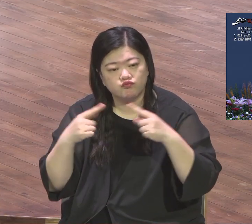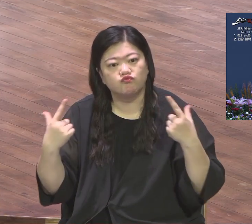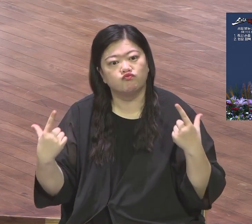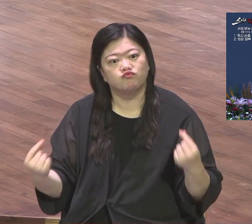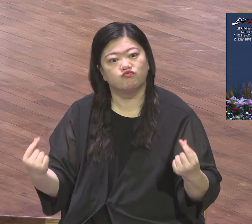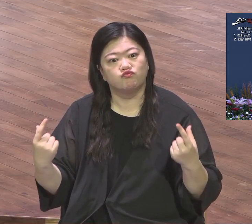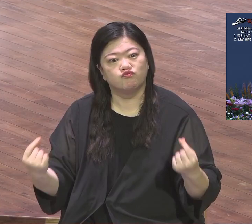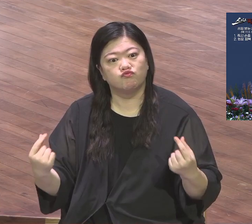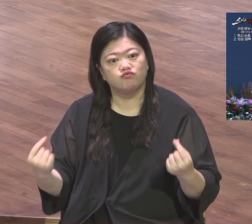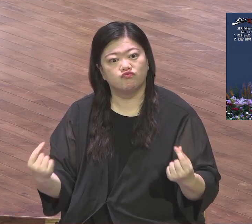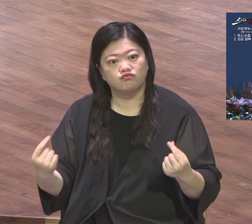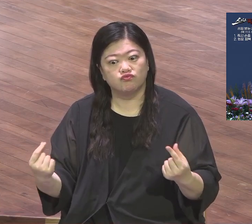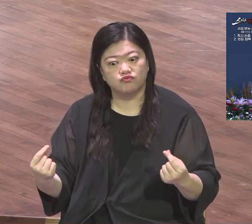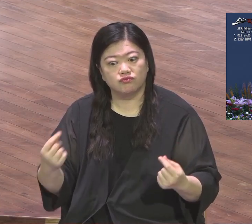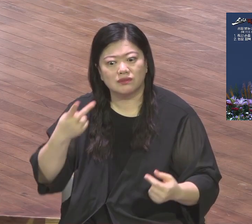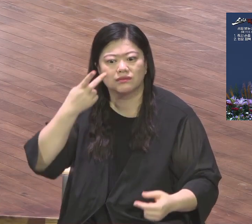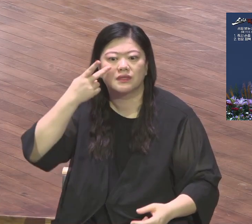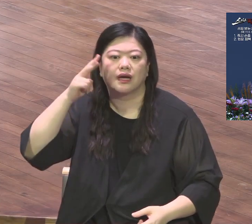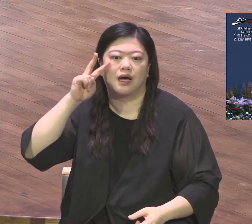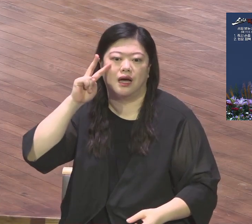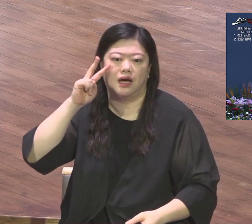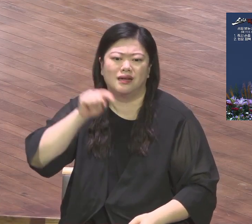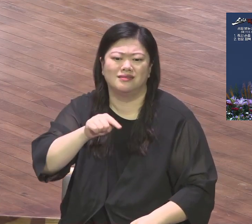착각하고 있으면 뭐 문제